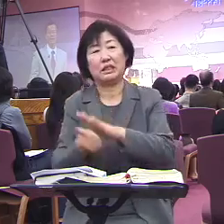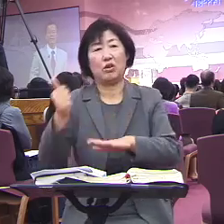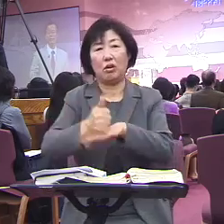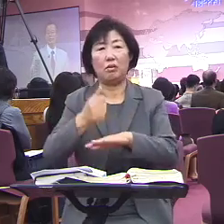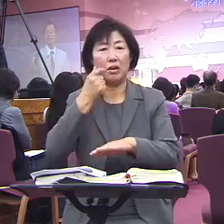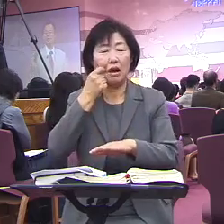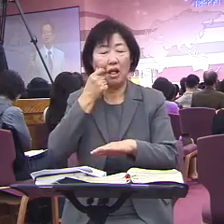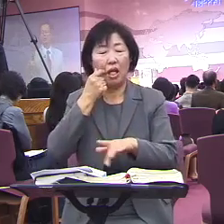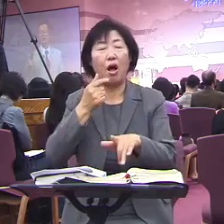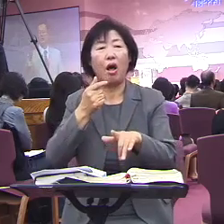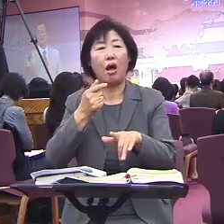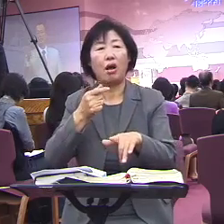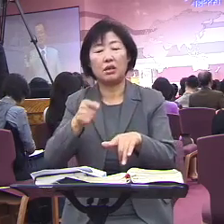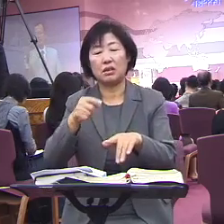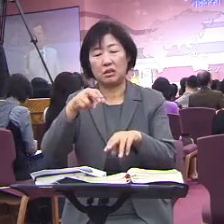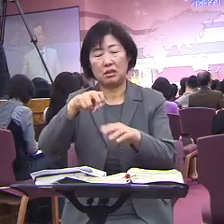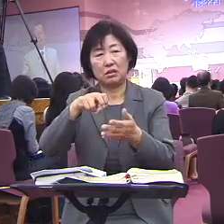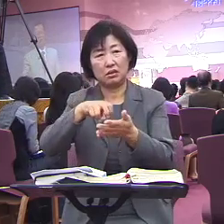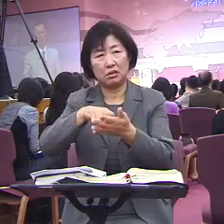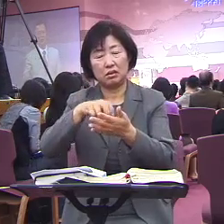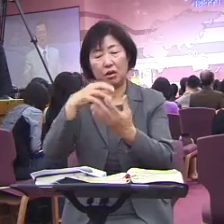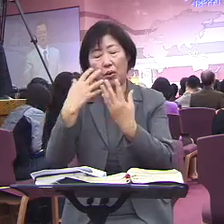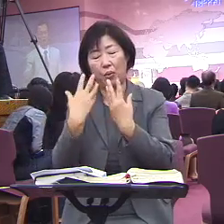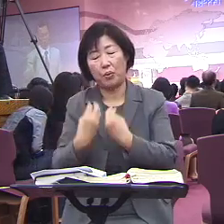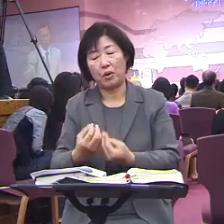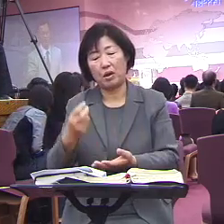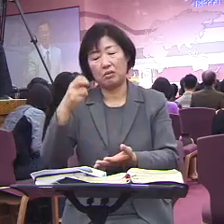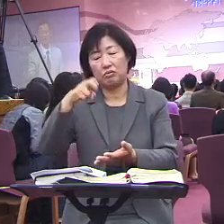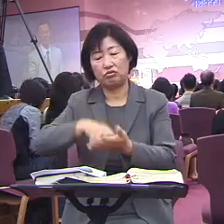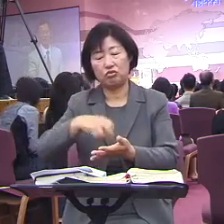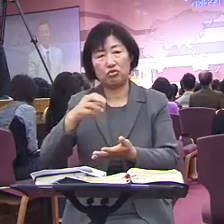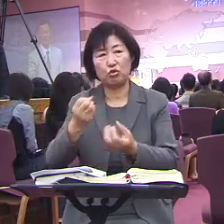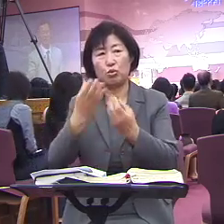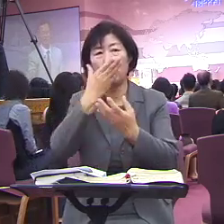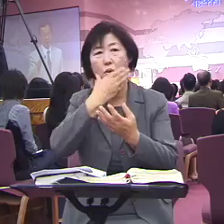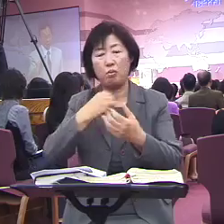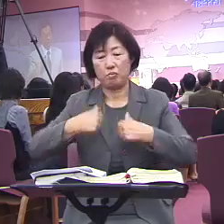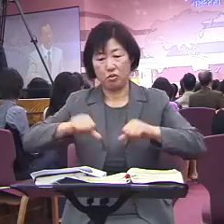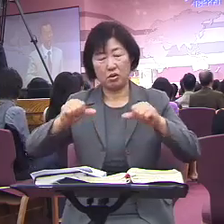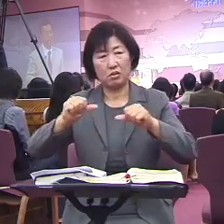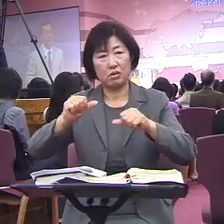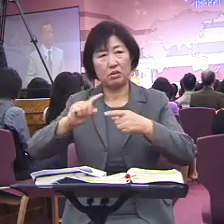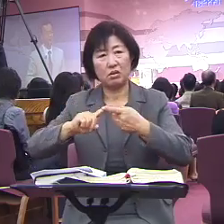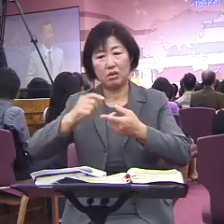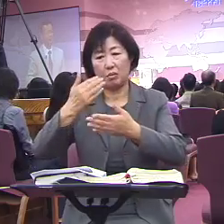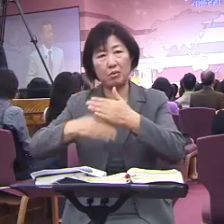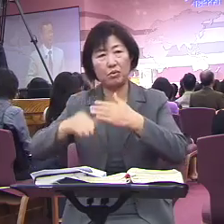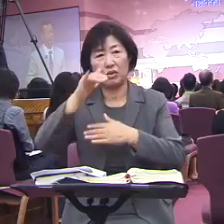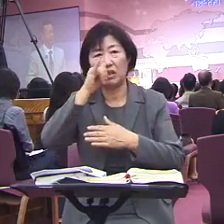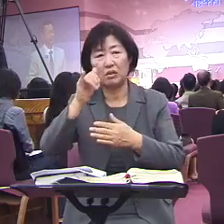그러면 하나님께서 이미 주신 축복을 포기한 채로 남아있습니다.